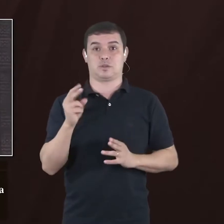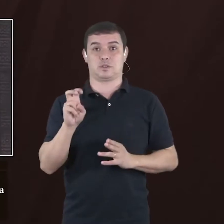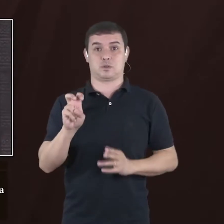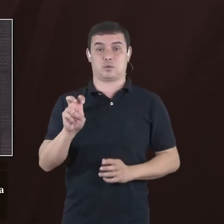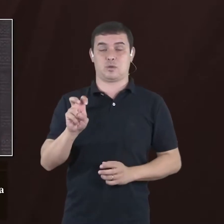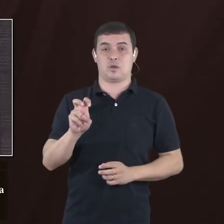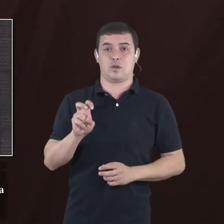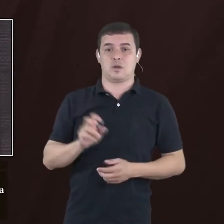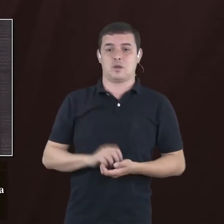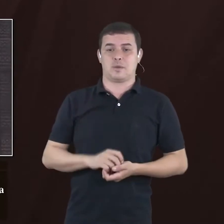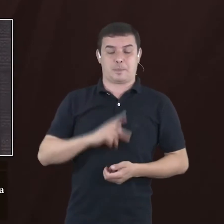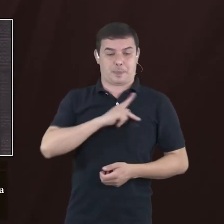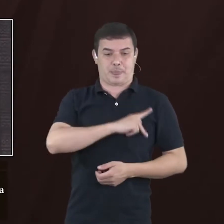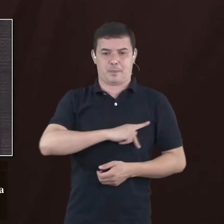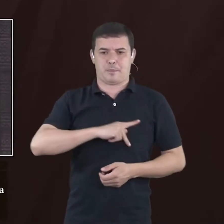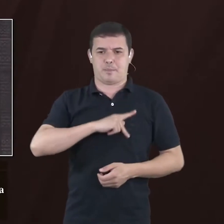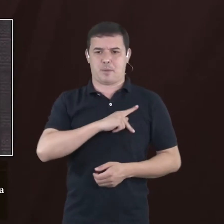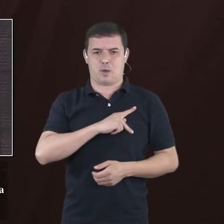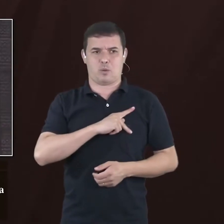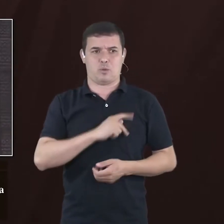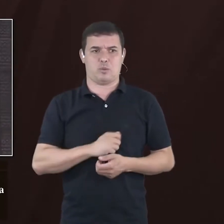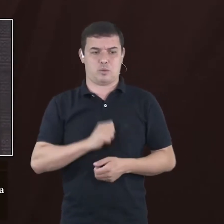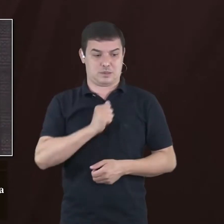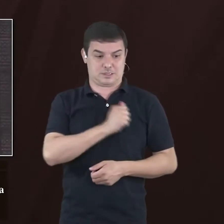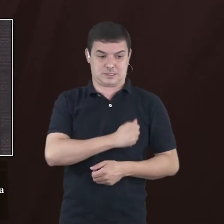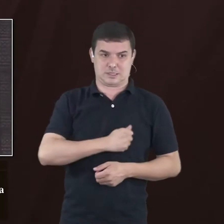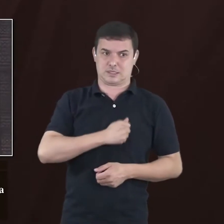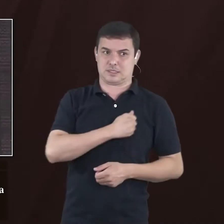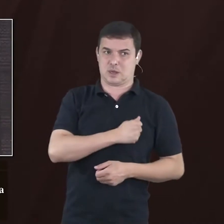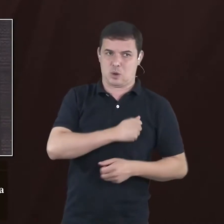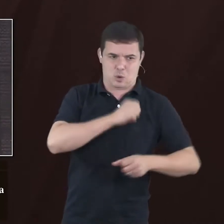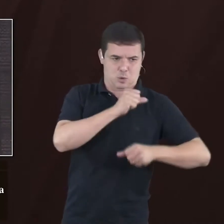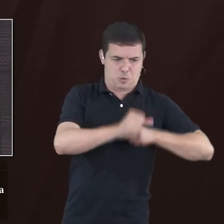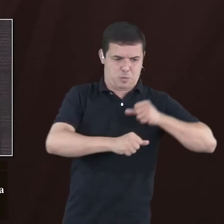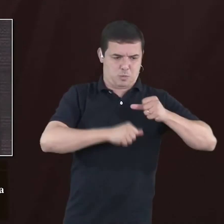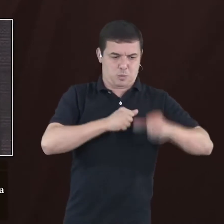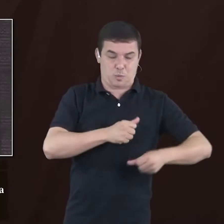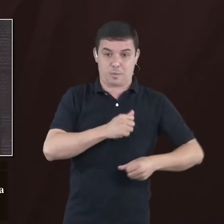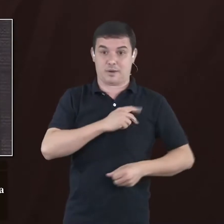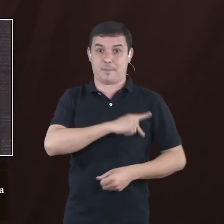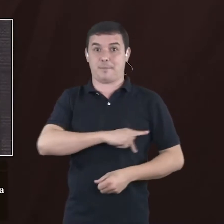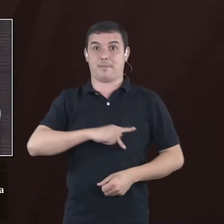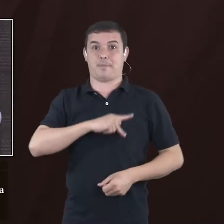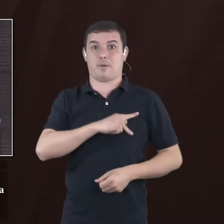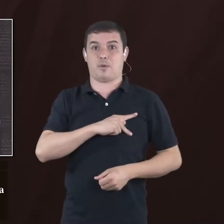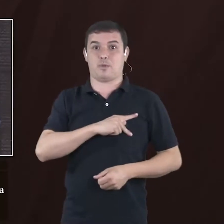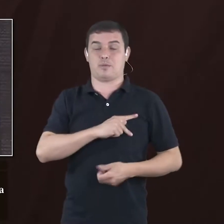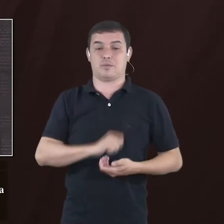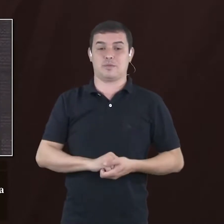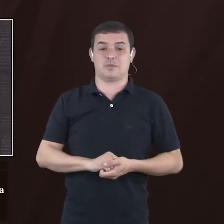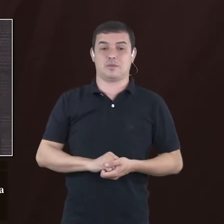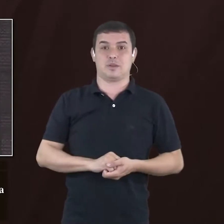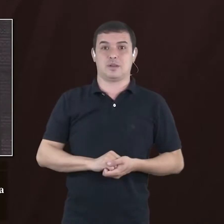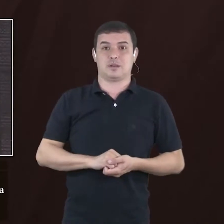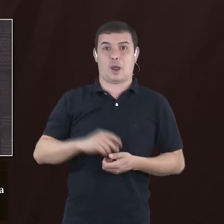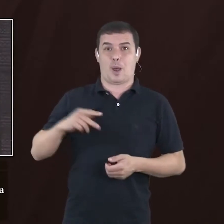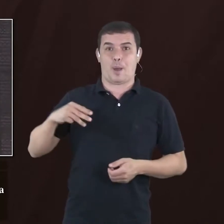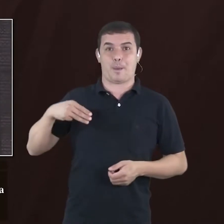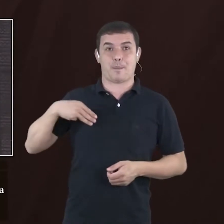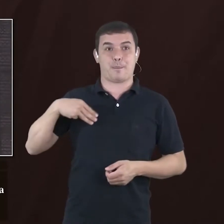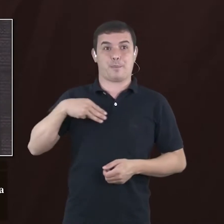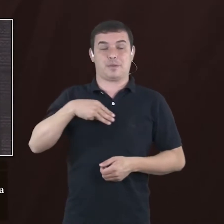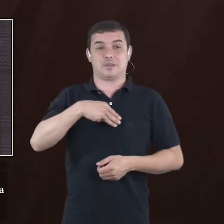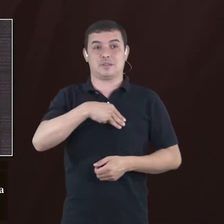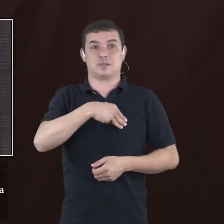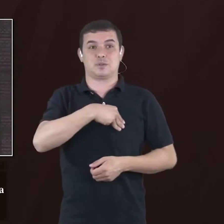tornei ministro, de acordo com a dispensação da parte de Deus, que me foi confiada a vosso favor, para dar